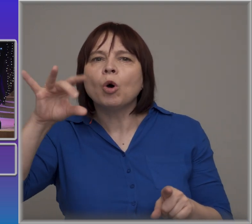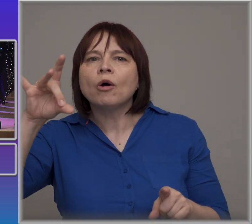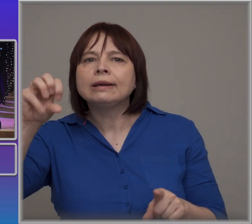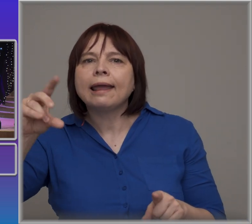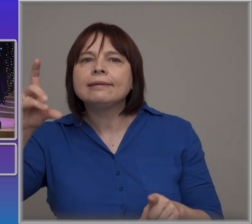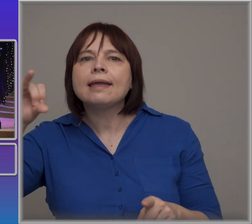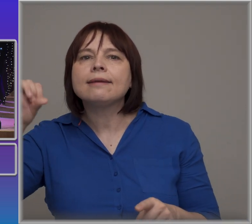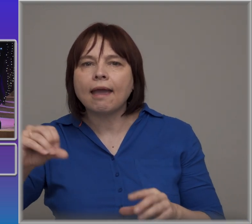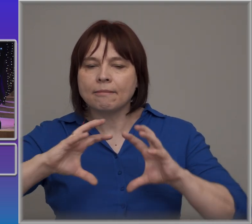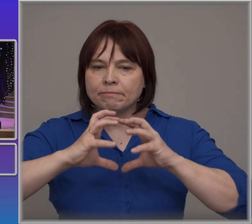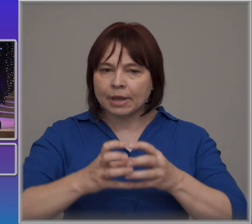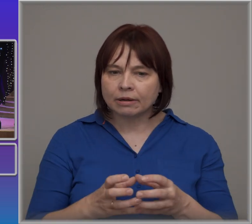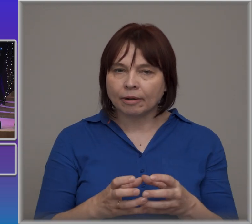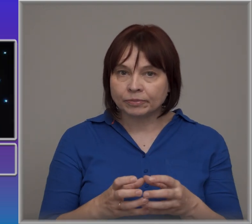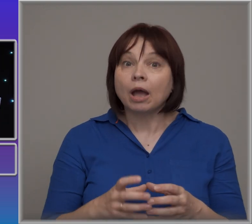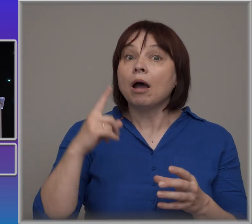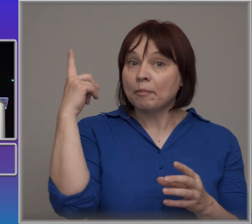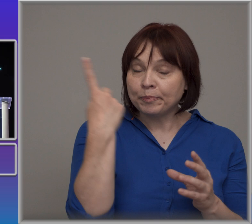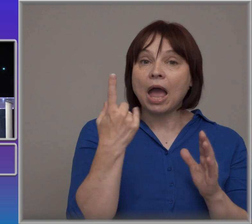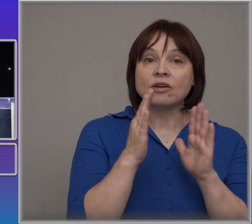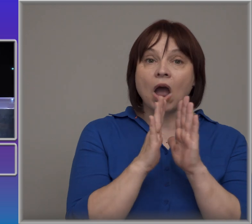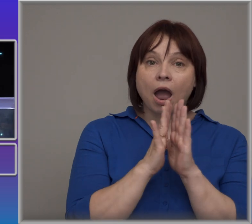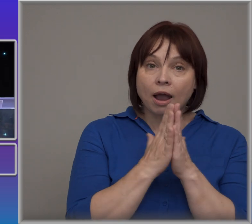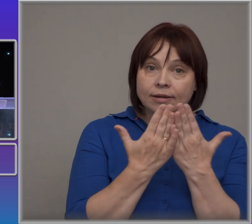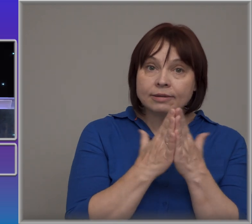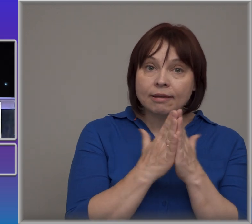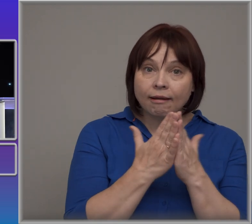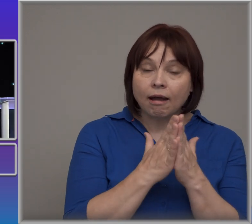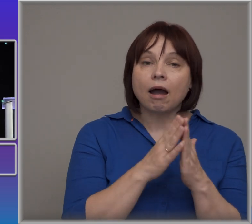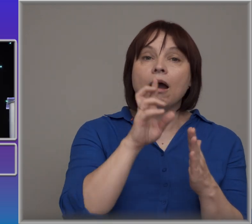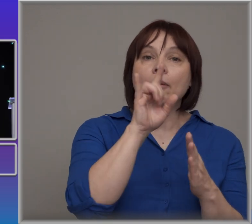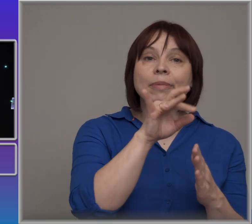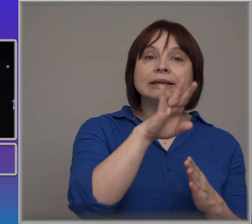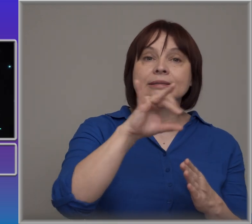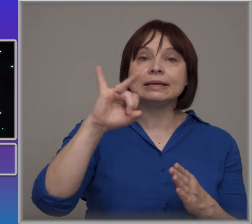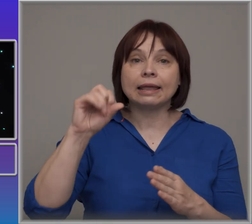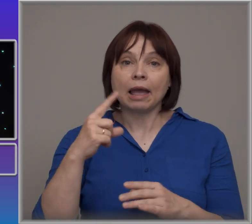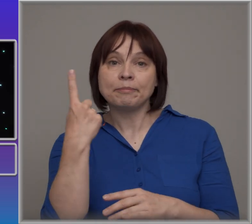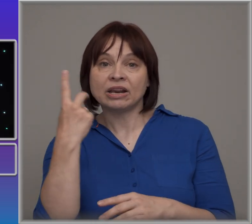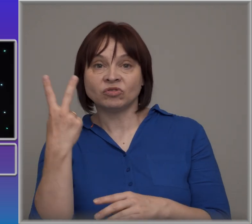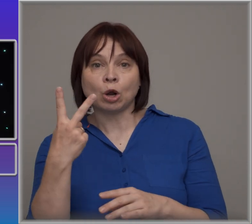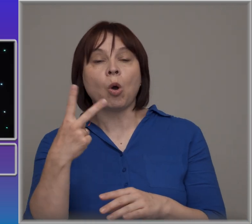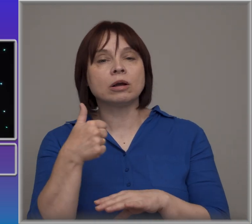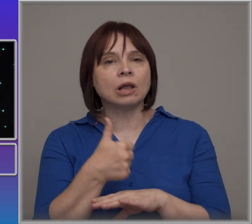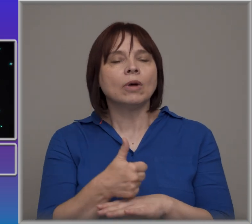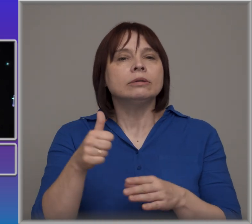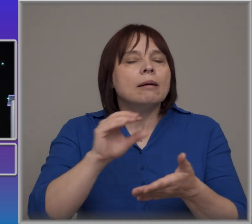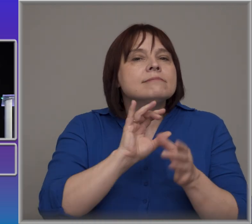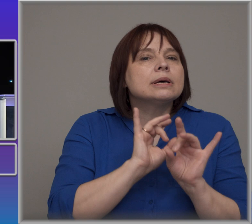«сделал» и так далее, то я потрудился посмотреть текст, масоретский текст